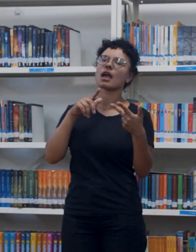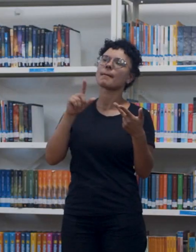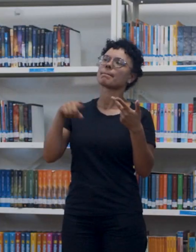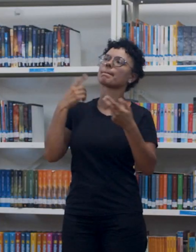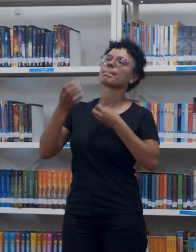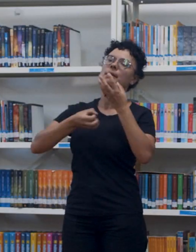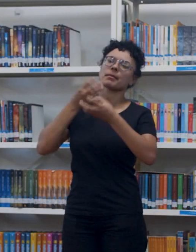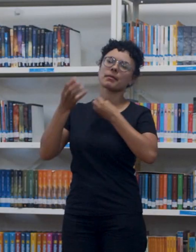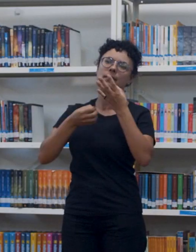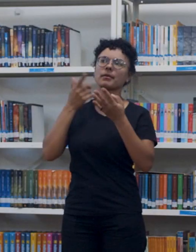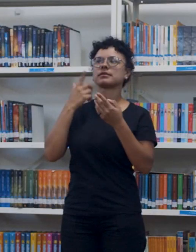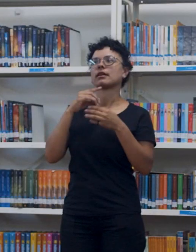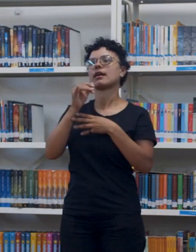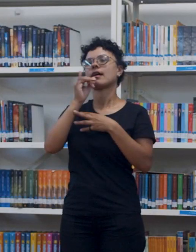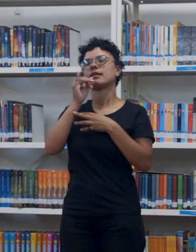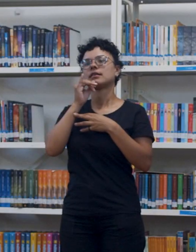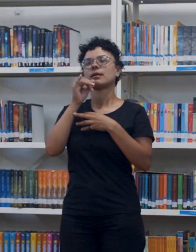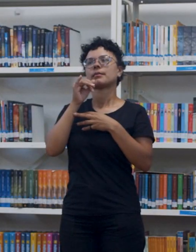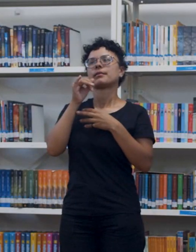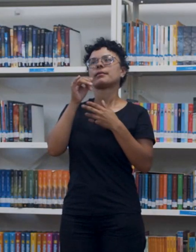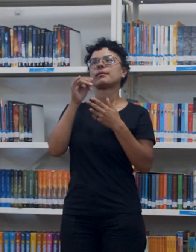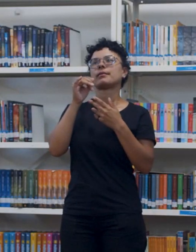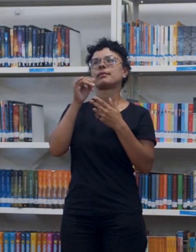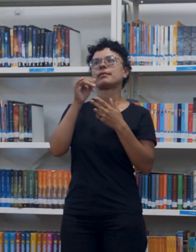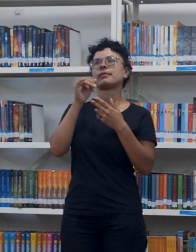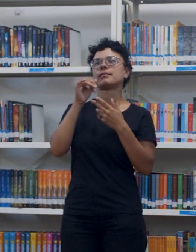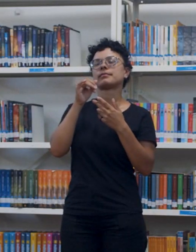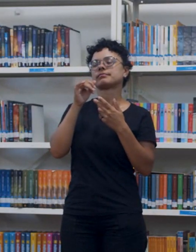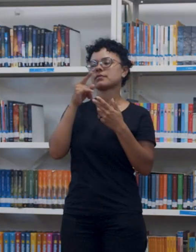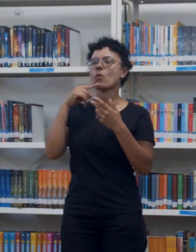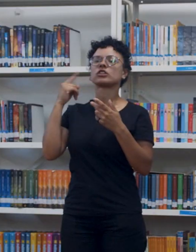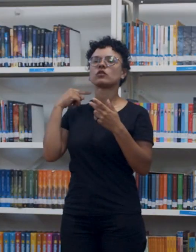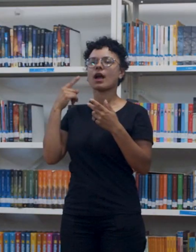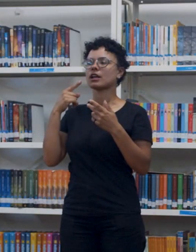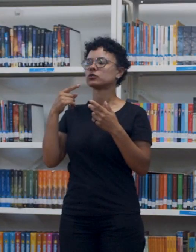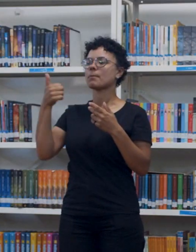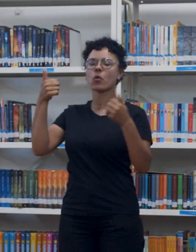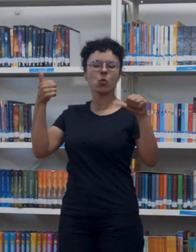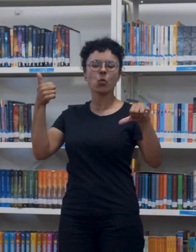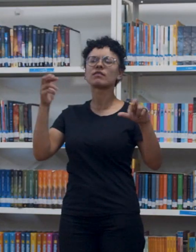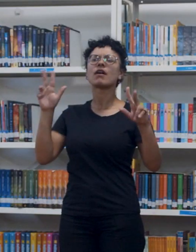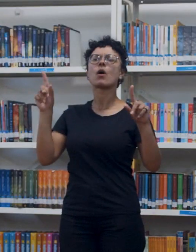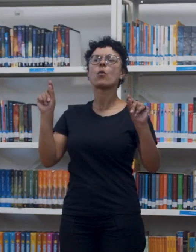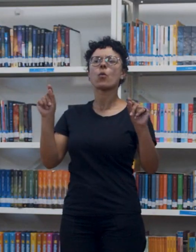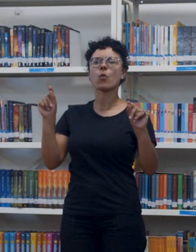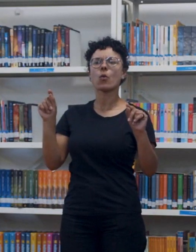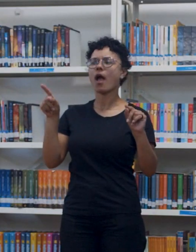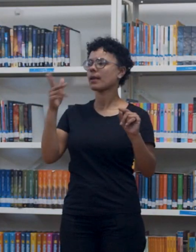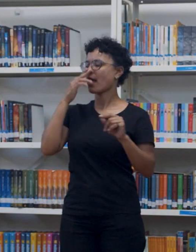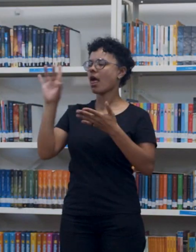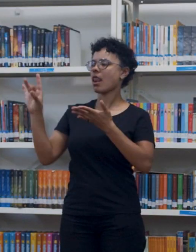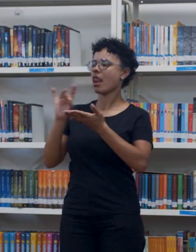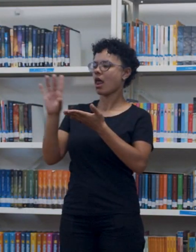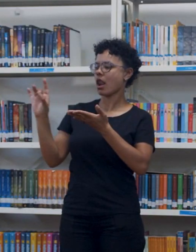se expressar. Se você defender qual a diferença do bom advogado para o mau advogado? O mau advogado copia e cola a